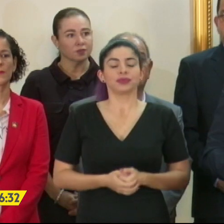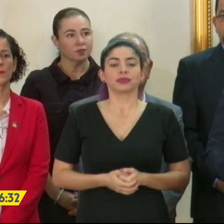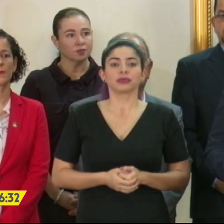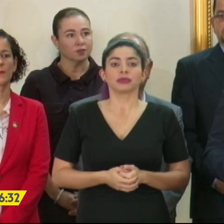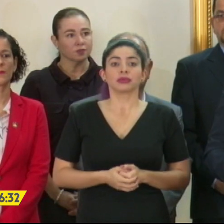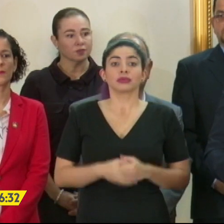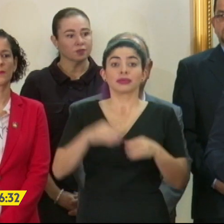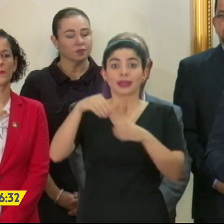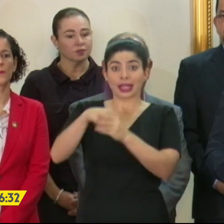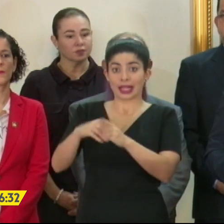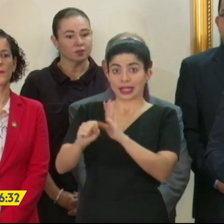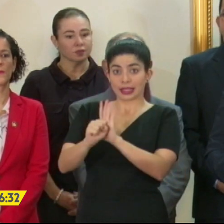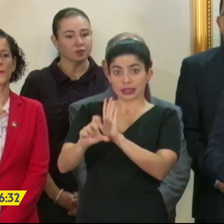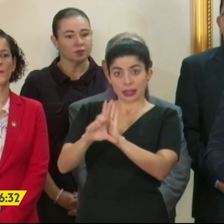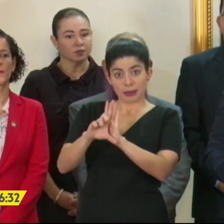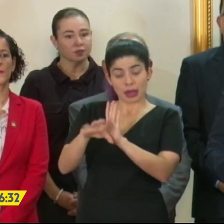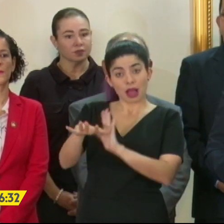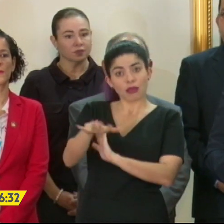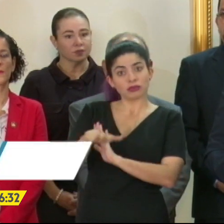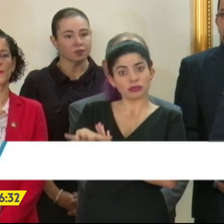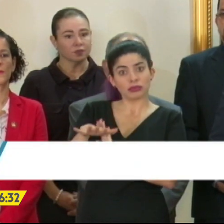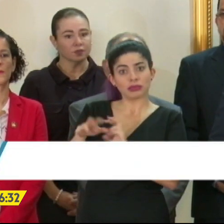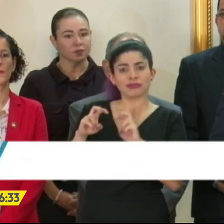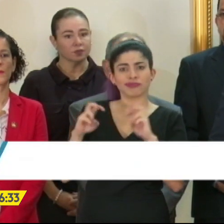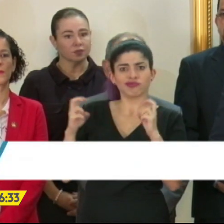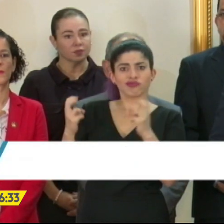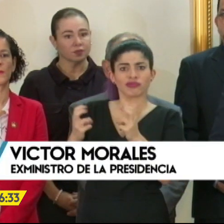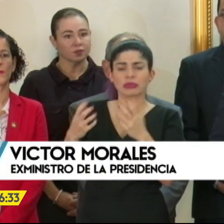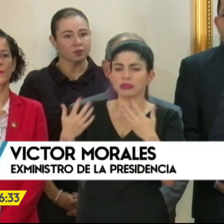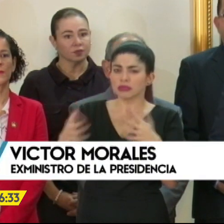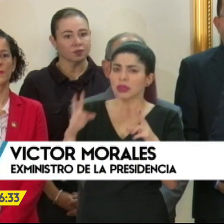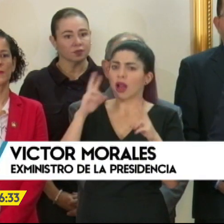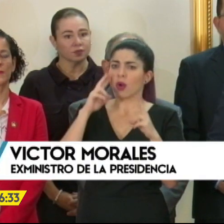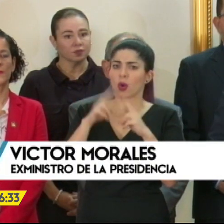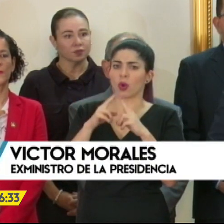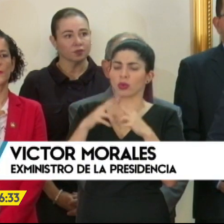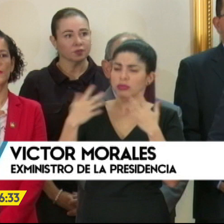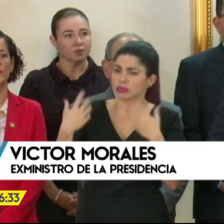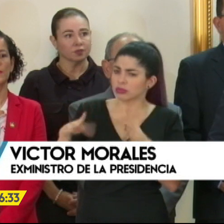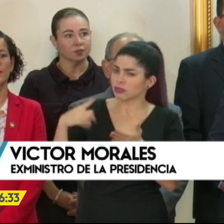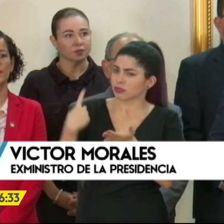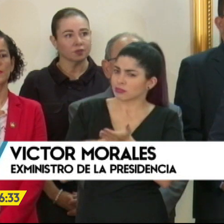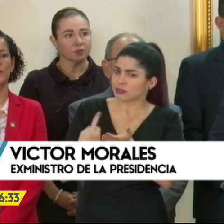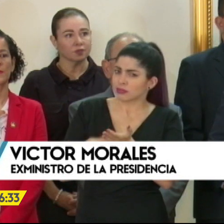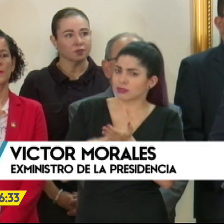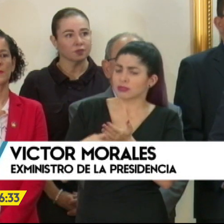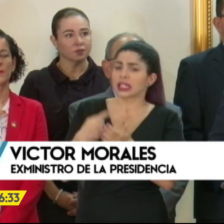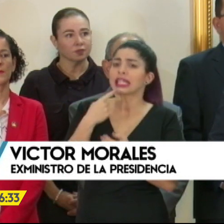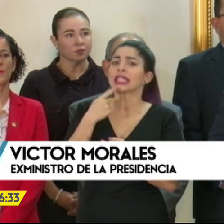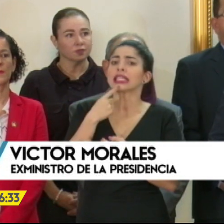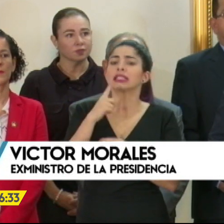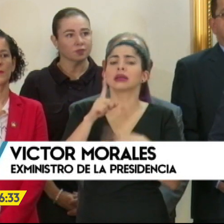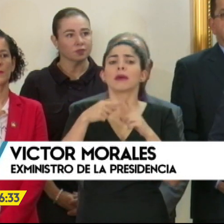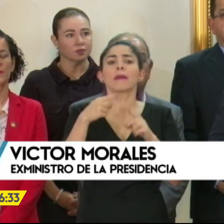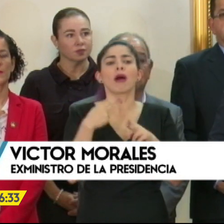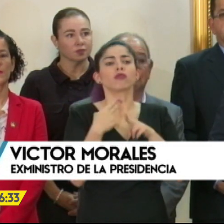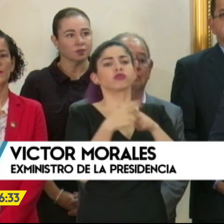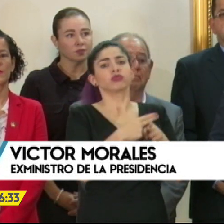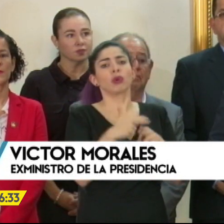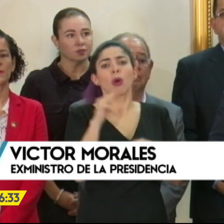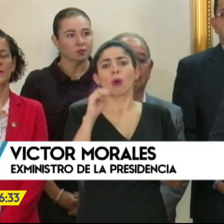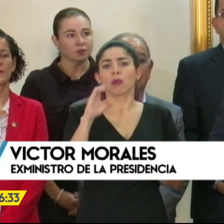El plenario de la Asamblea Legislativa conoce y discute una moción de censura en mi contra,